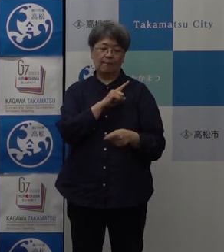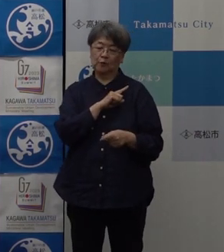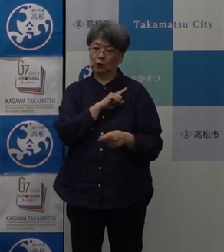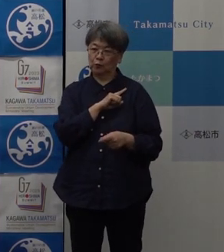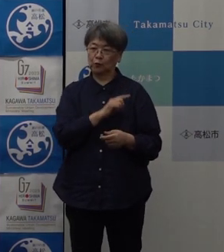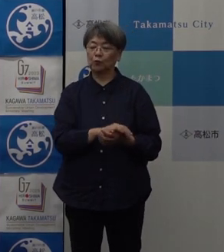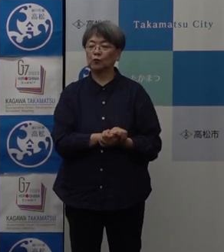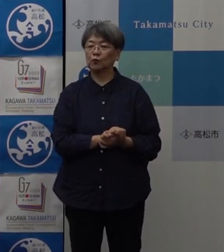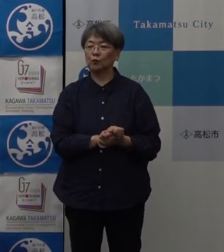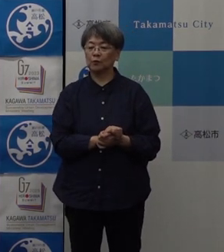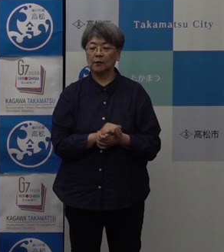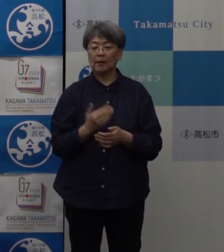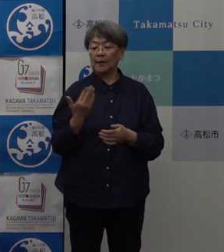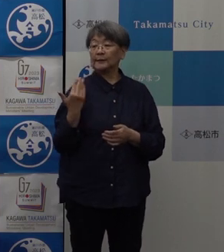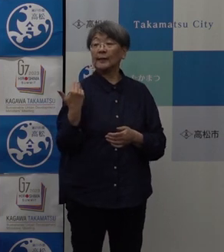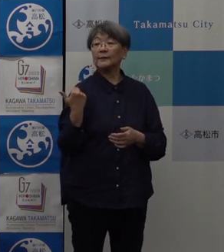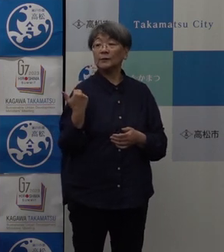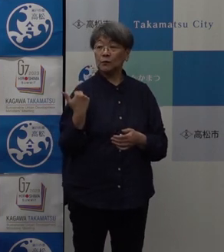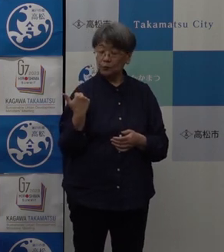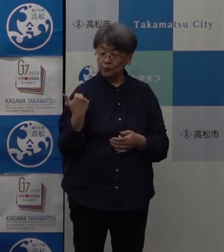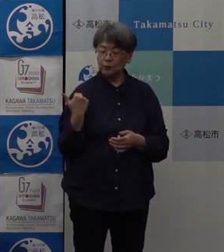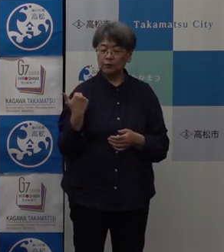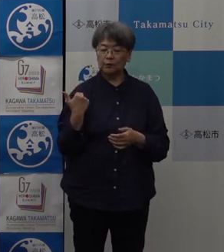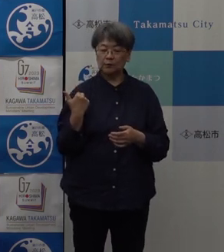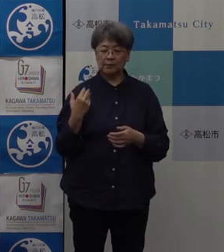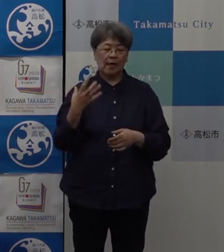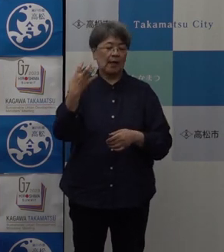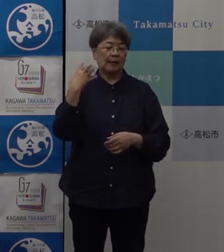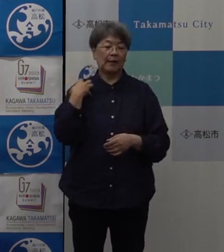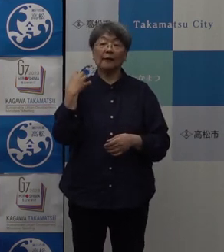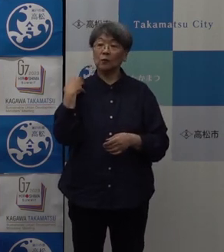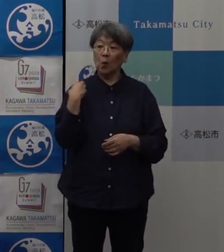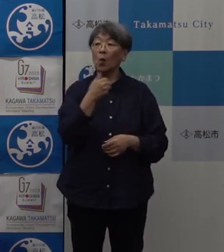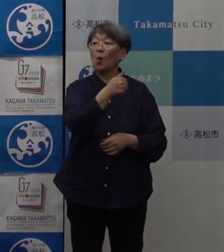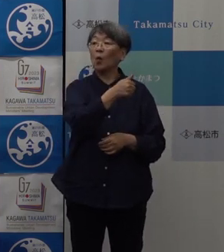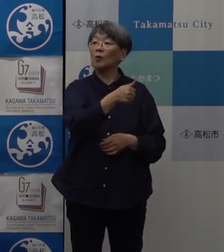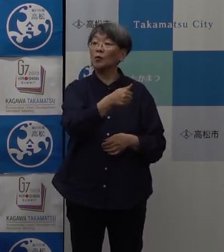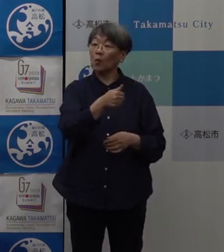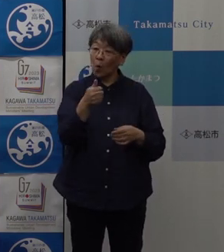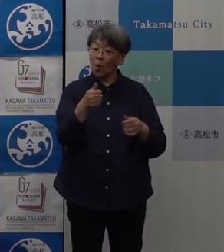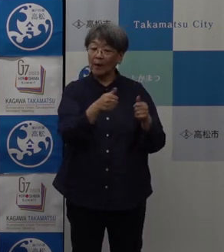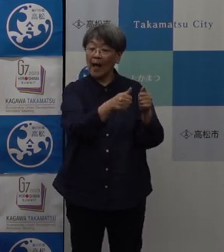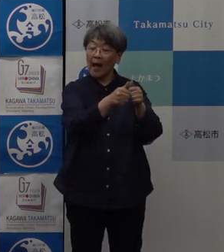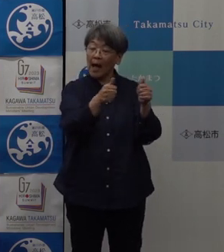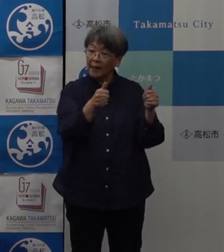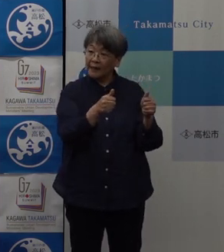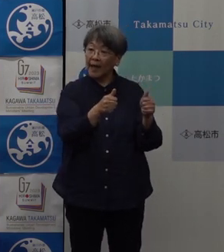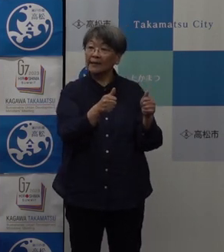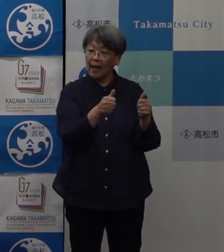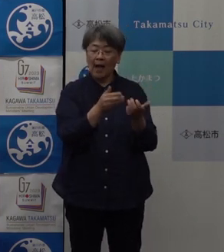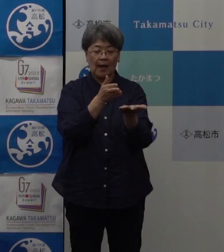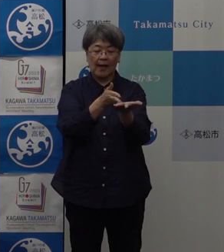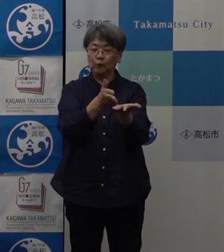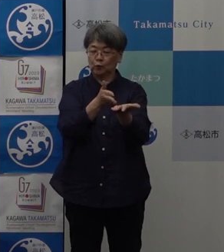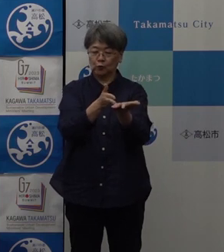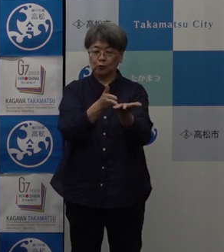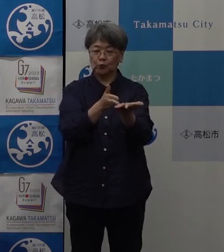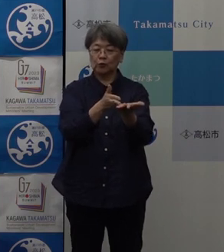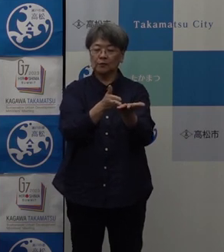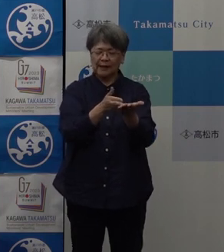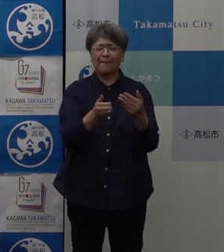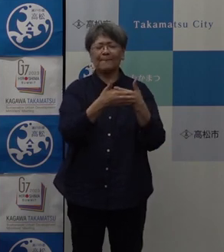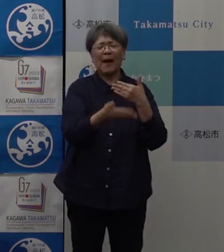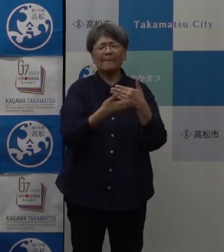の、先日あの、担当者の方から開いたレクで、まあ、あの、ご同僚が意見